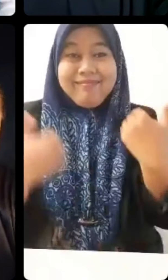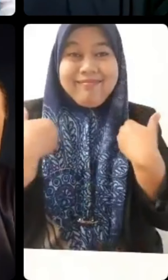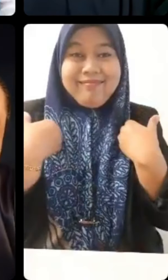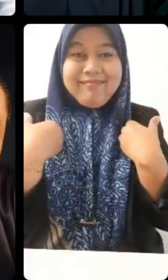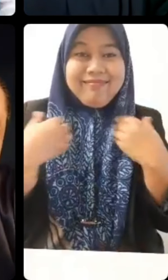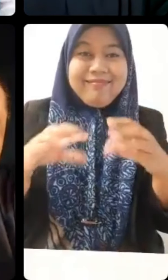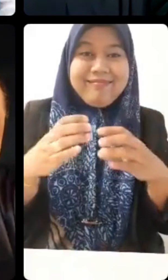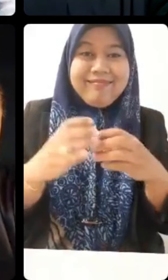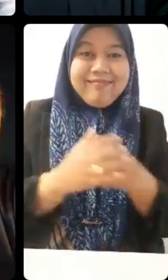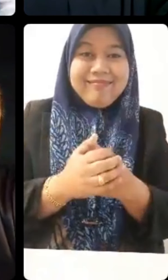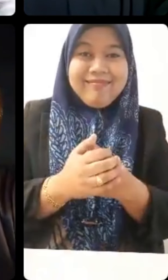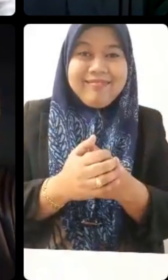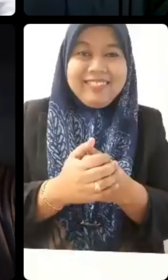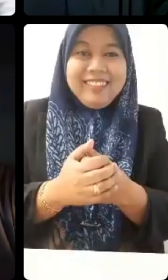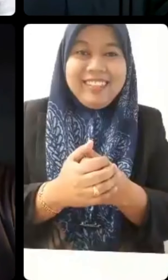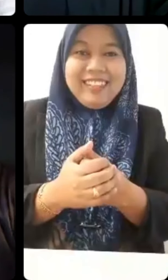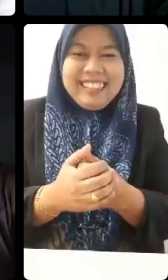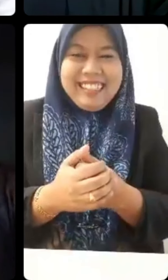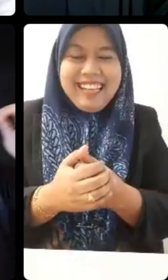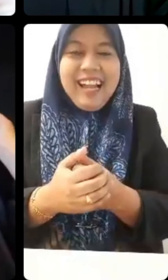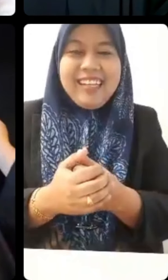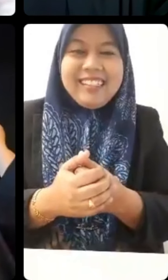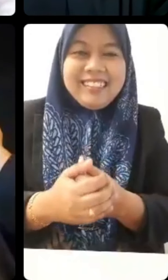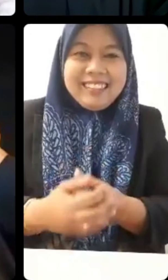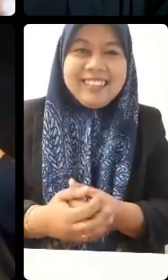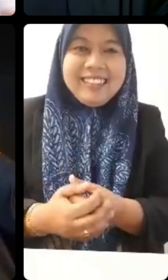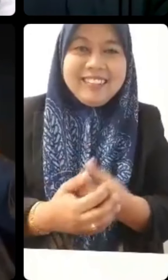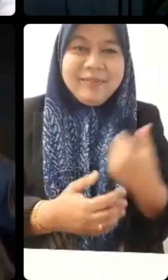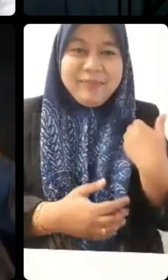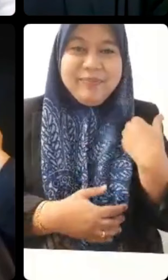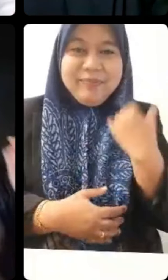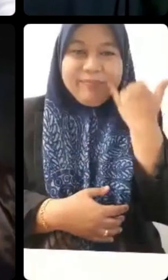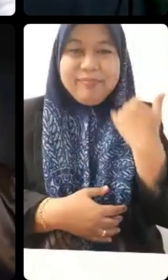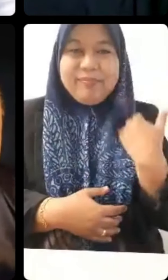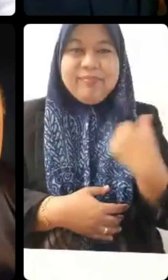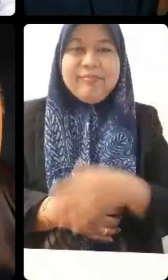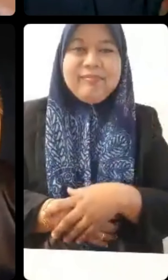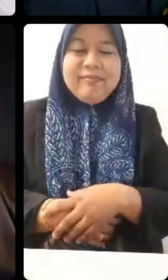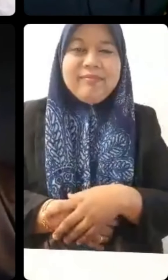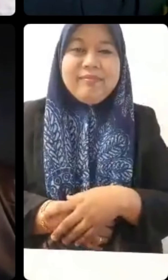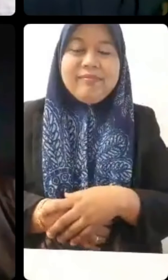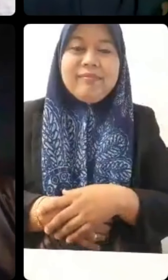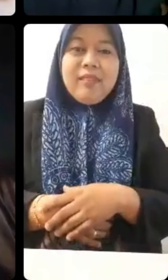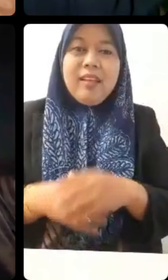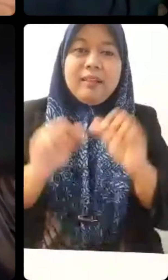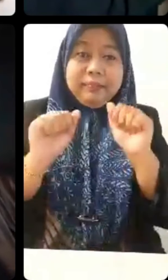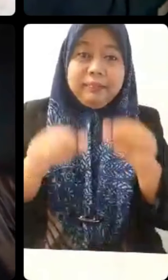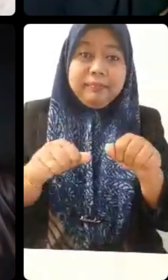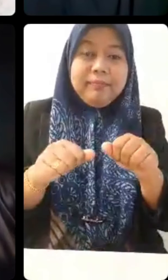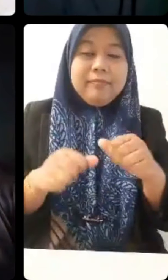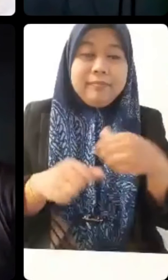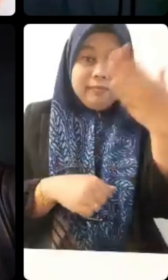TikTok. Ada. Ada. Okey, jadi bolehlah nanti Cik